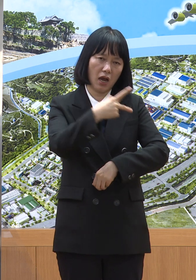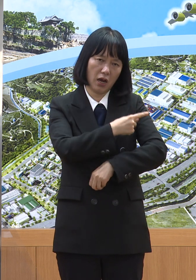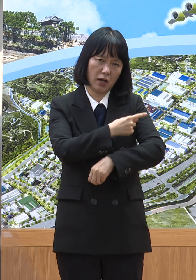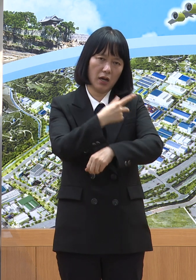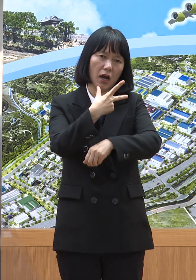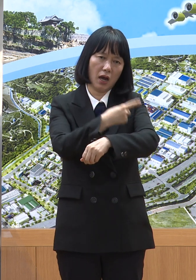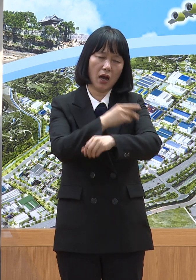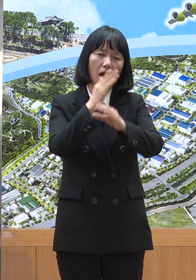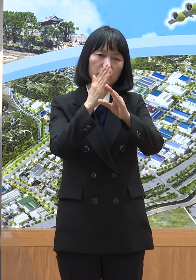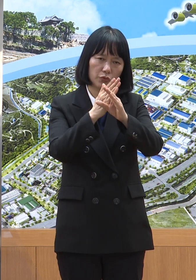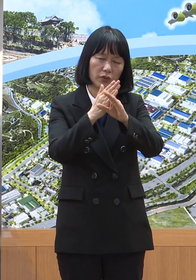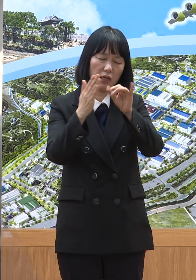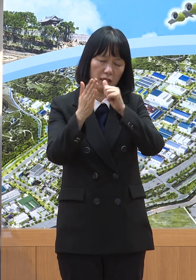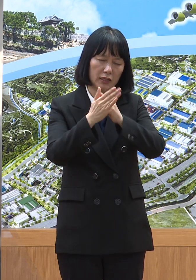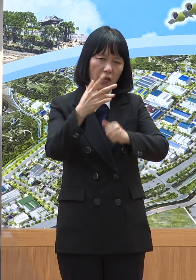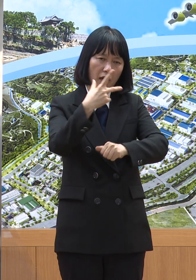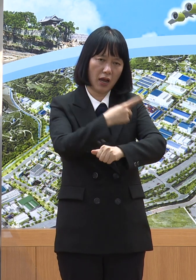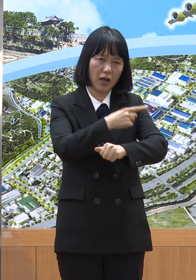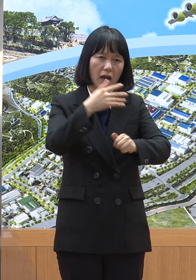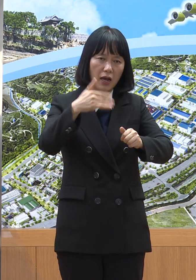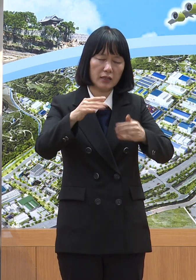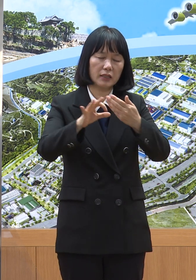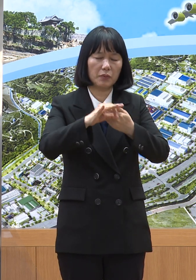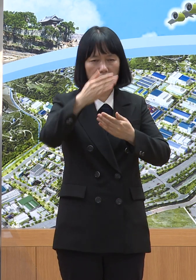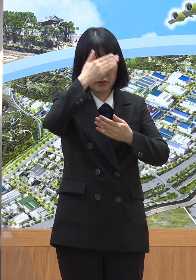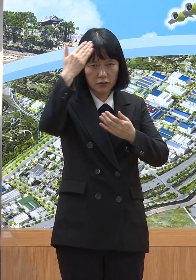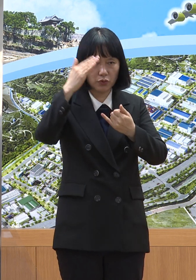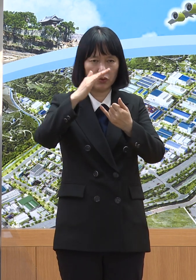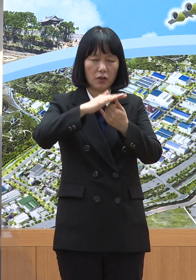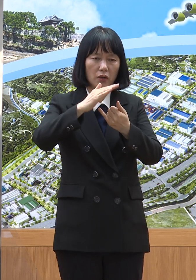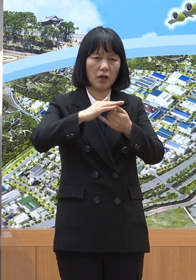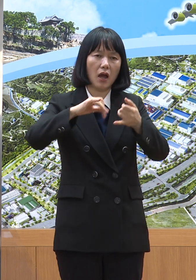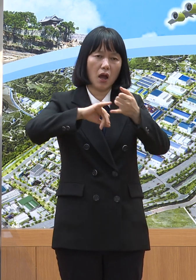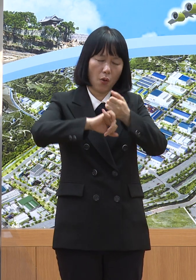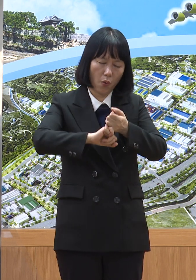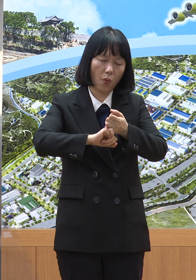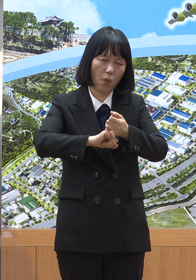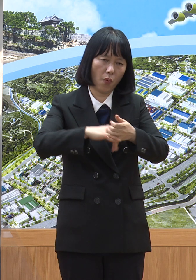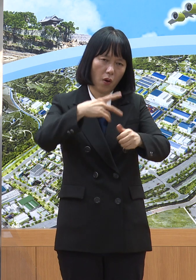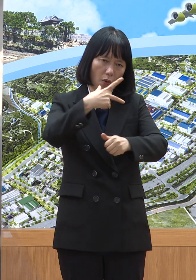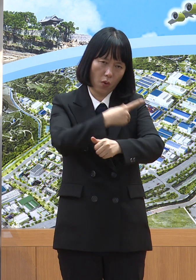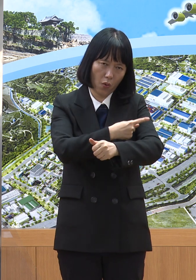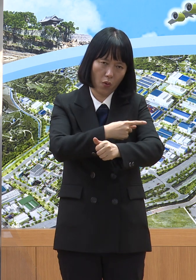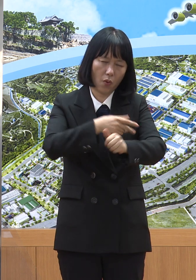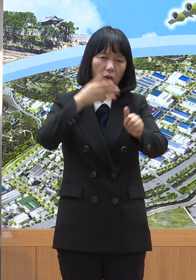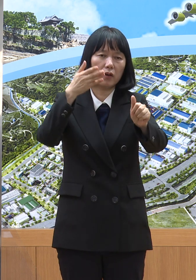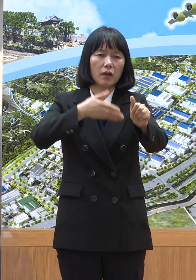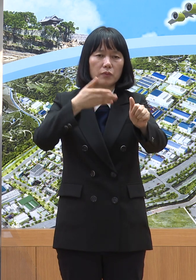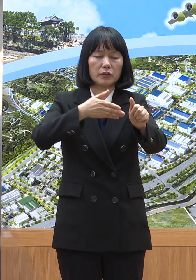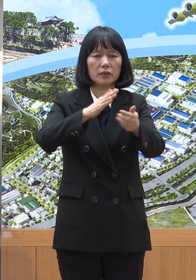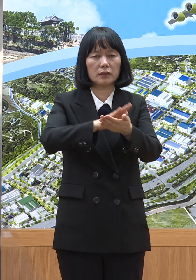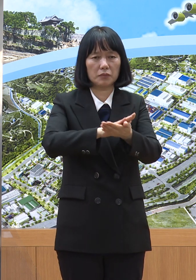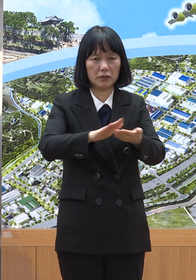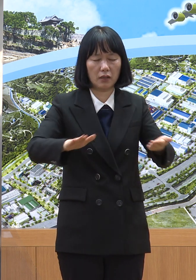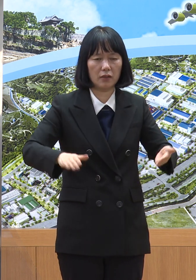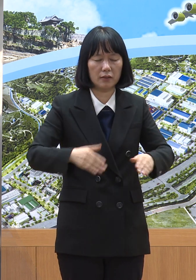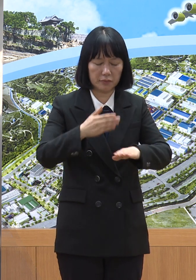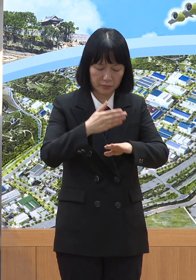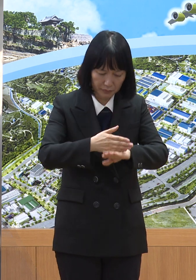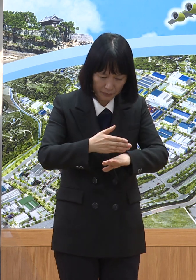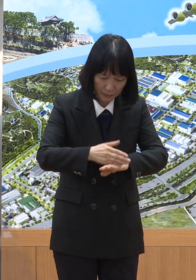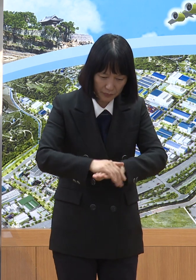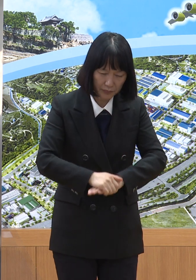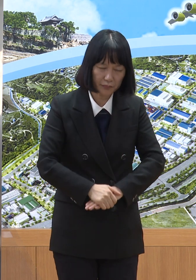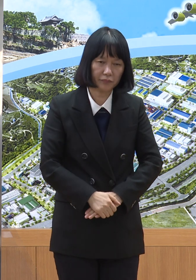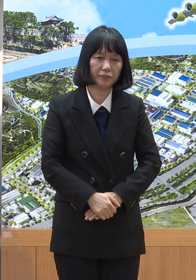진행 중이므로 아직 접종을 하지 않은 청소년들은 꼭 참여하여 주실 것을 당부드리겠습니다. 감사합니다.